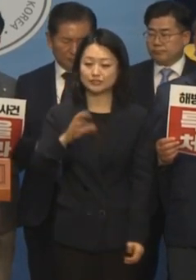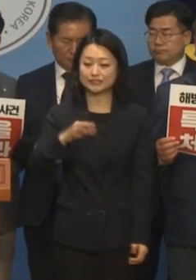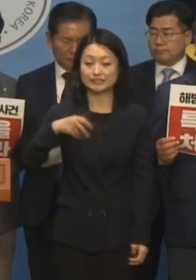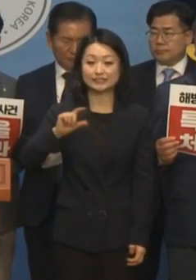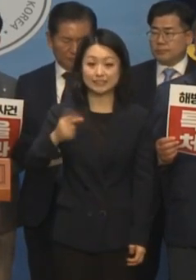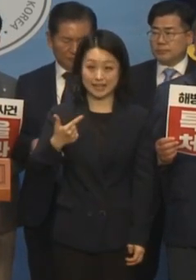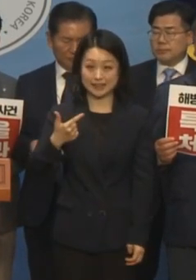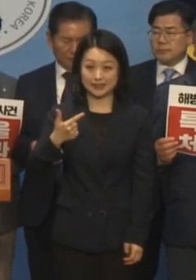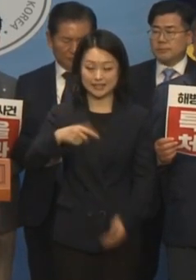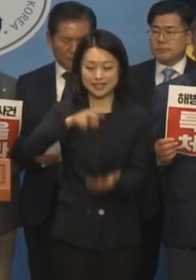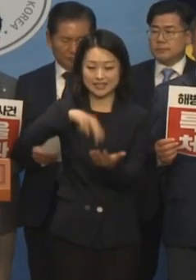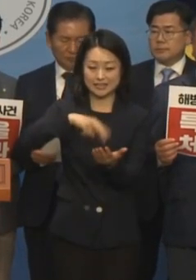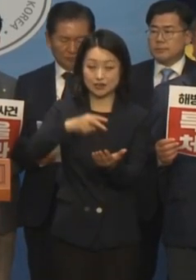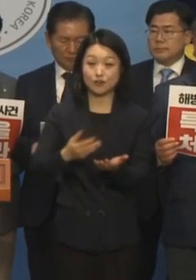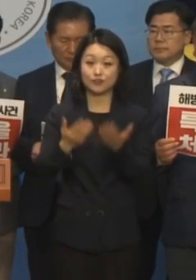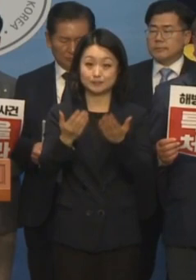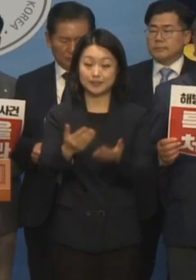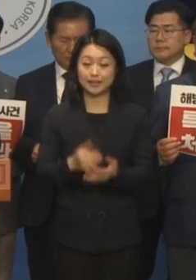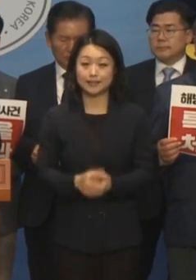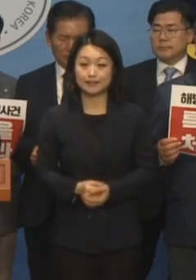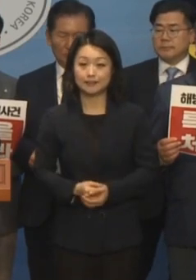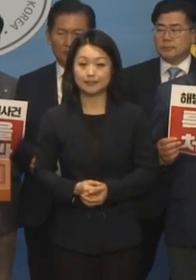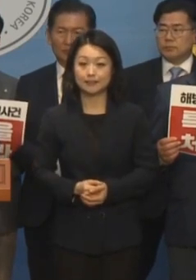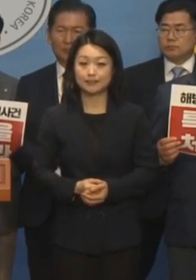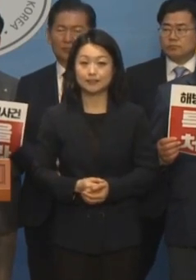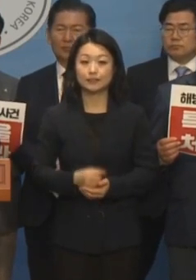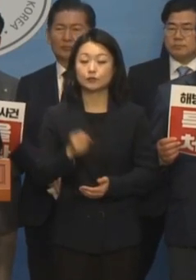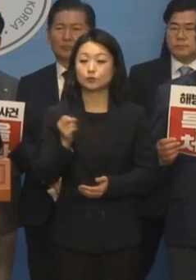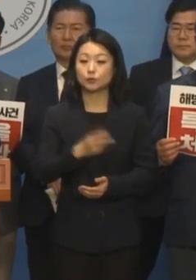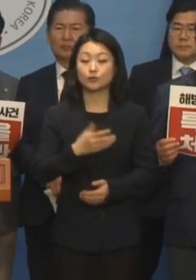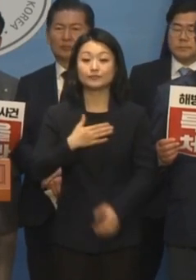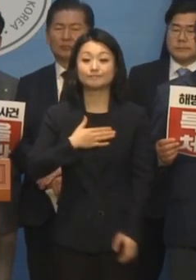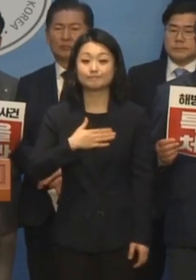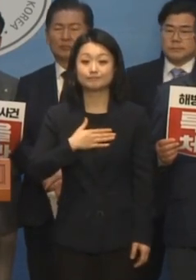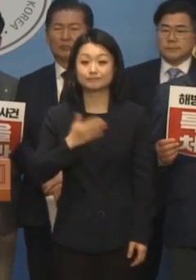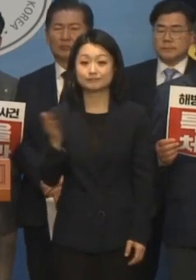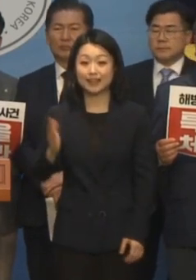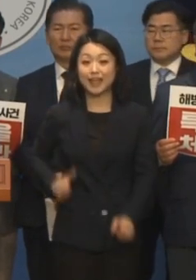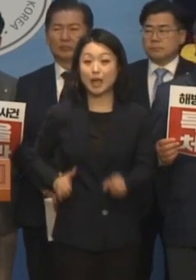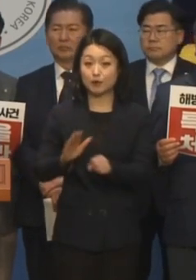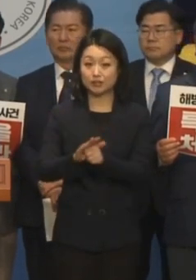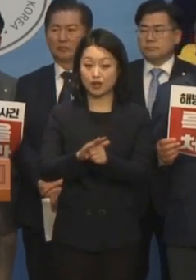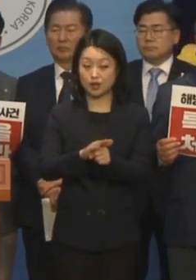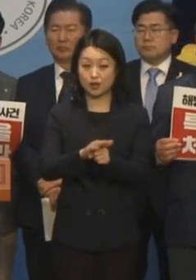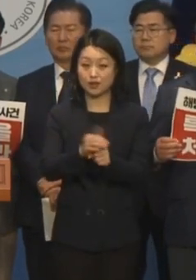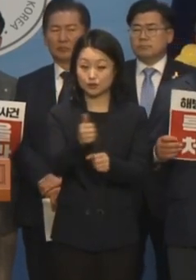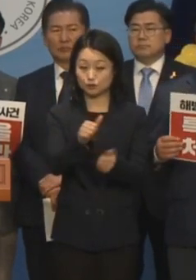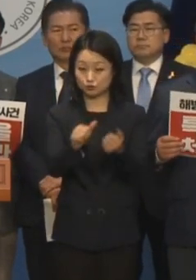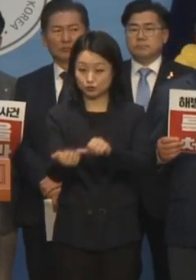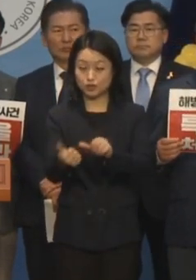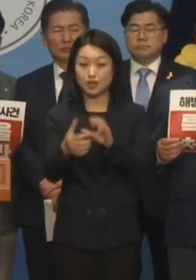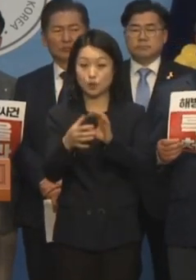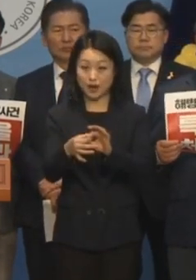당선인님이 기자회견문을 읽어주시겠습니다. 참고로 말씀드리면 저는 해병대원 사망사건